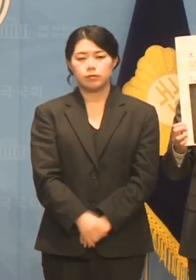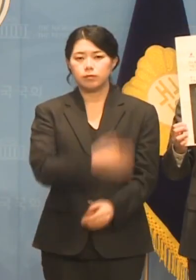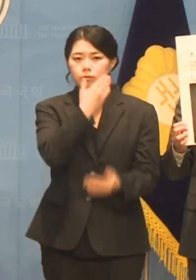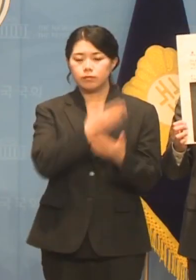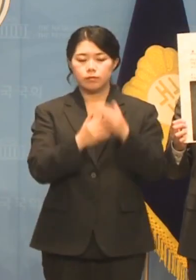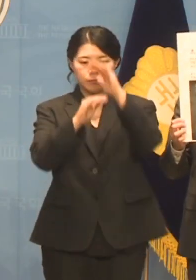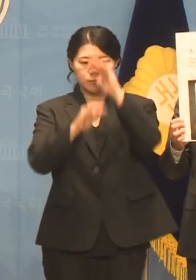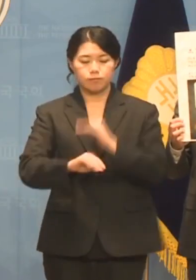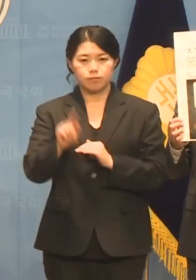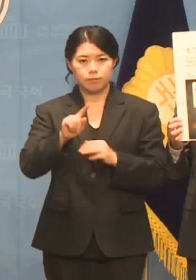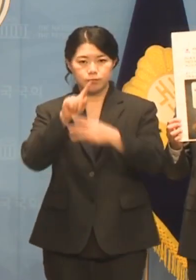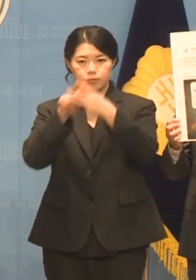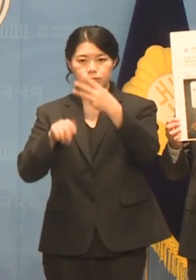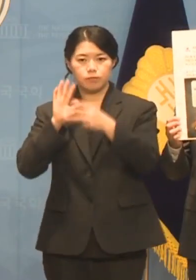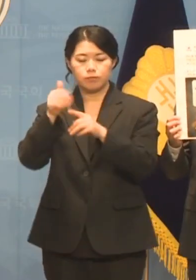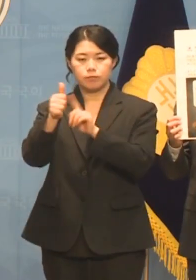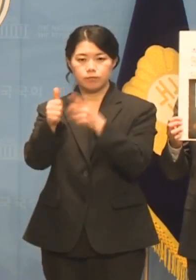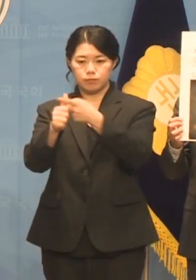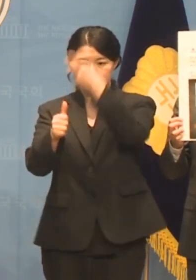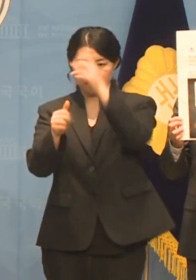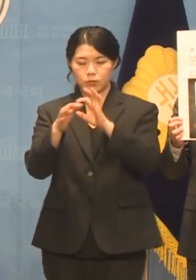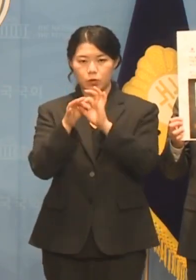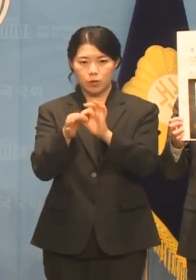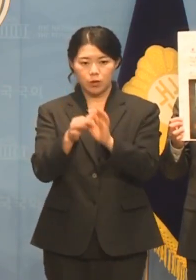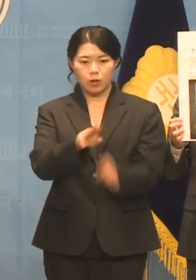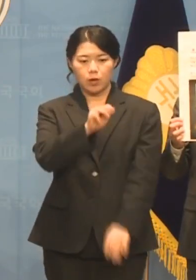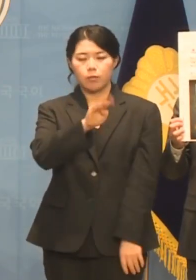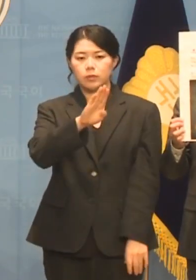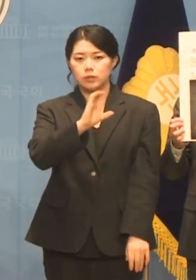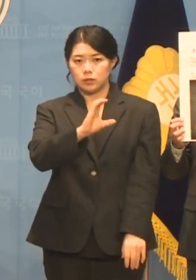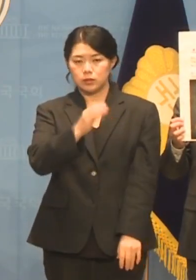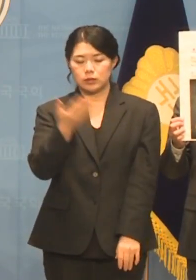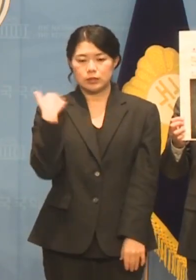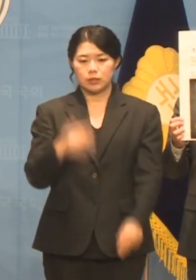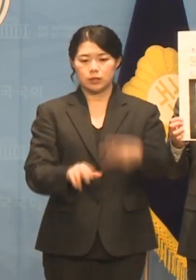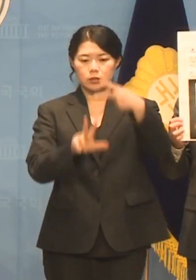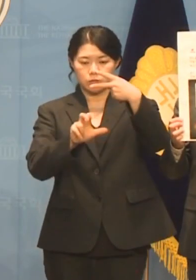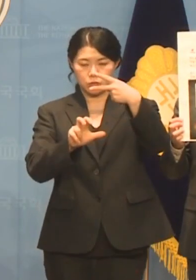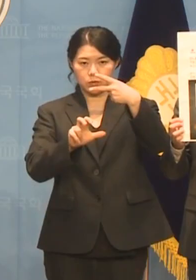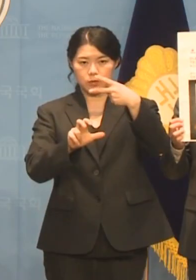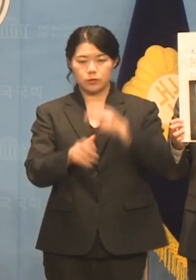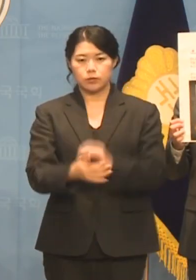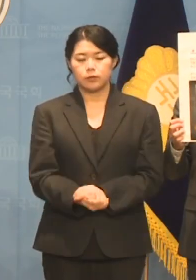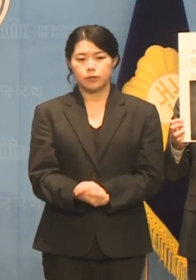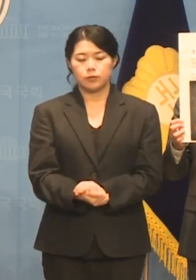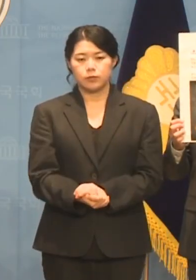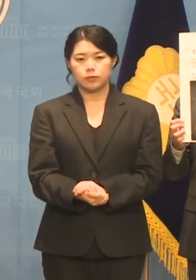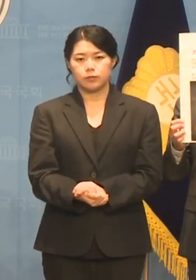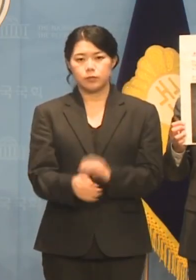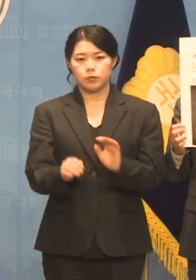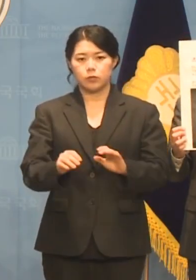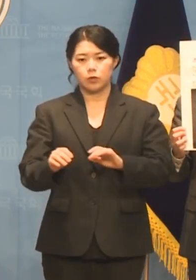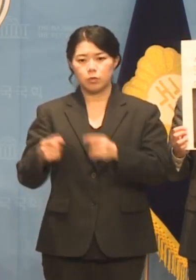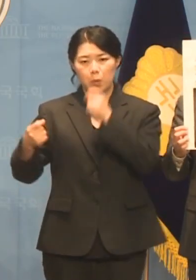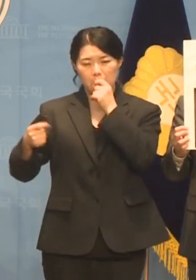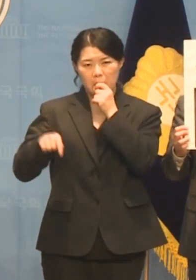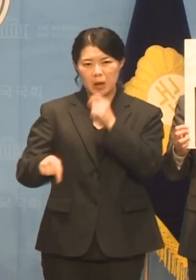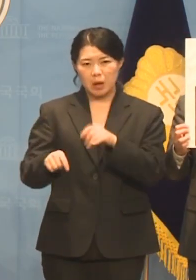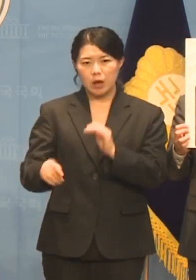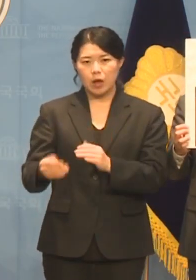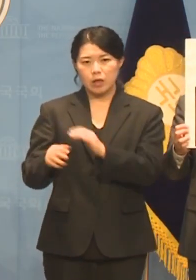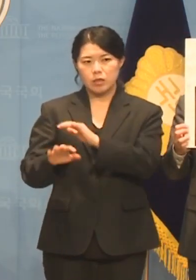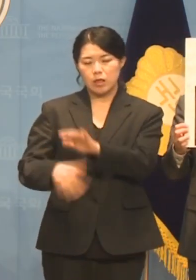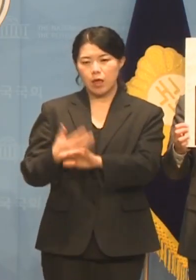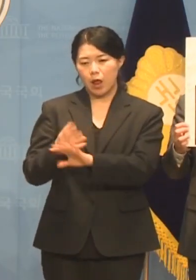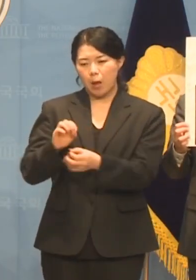내용으로는 윤석열 탄핵 인용과 관련해서 MBC에서 지난 25일 극우 세력의 내란 선동 조짐이라는